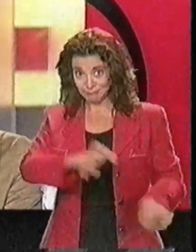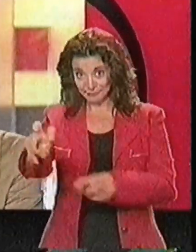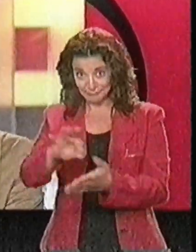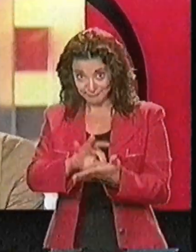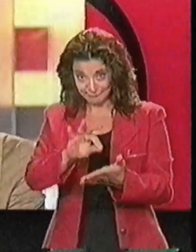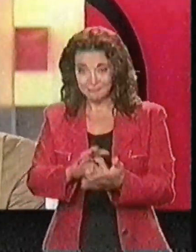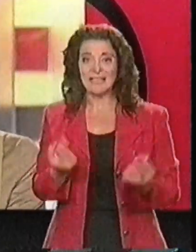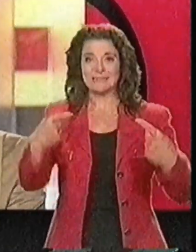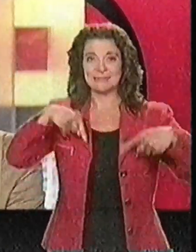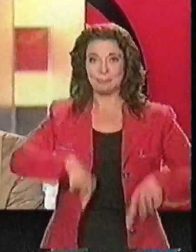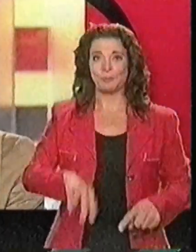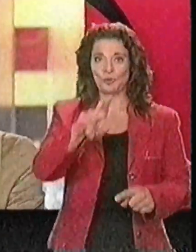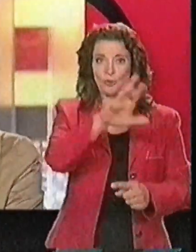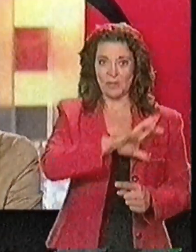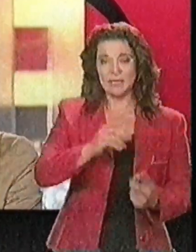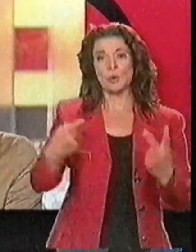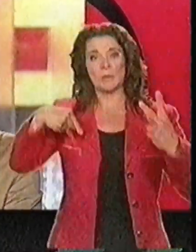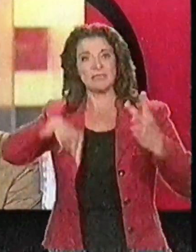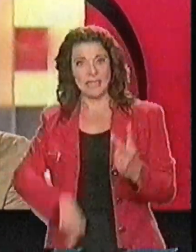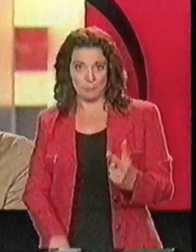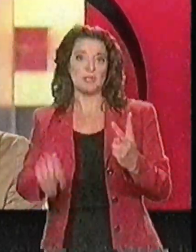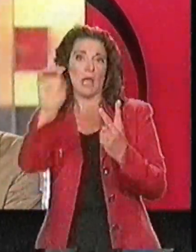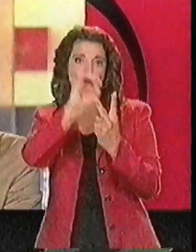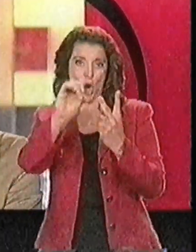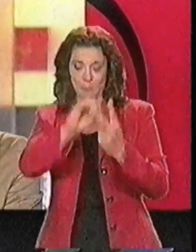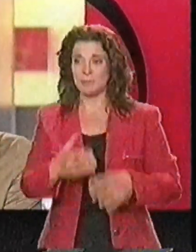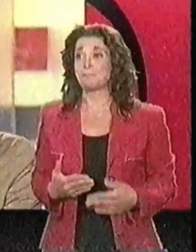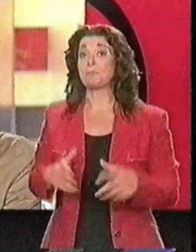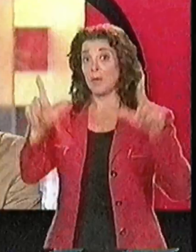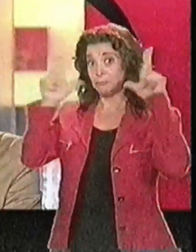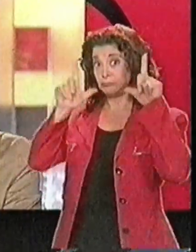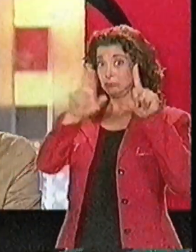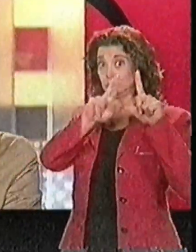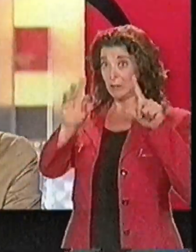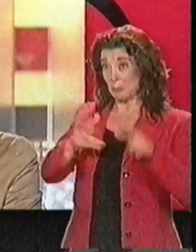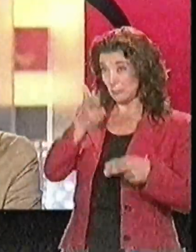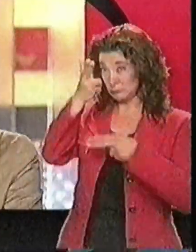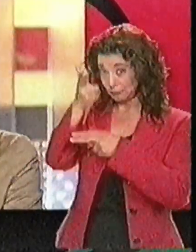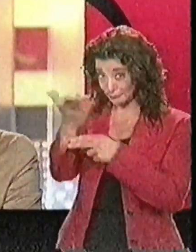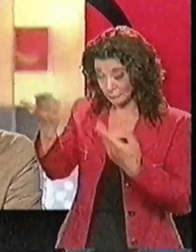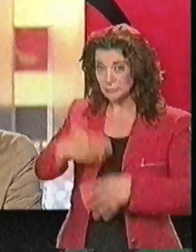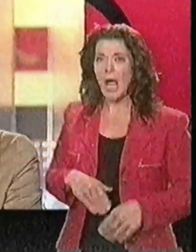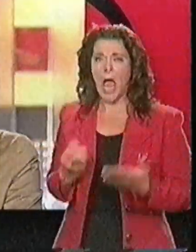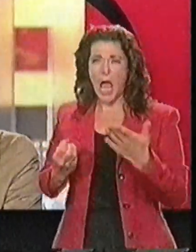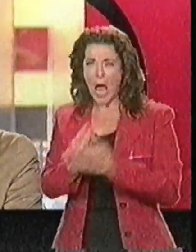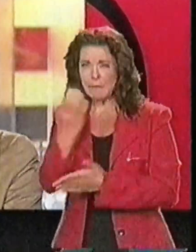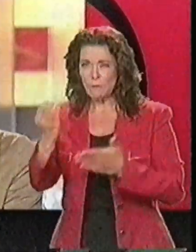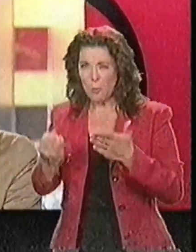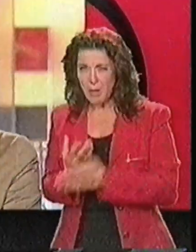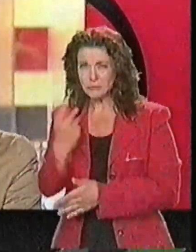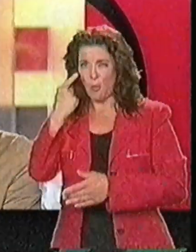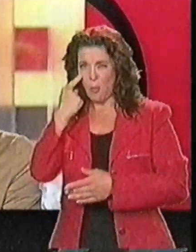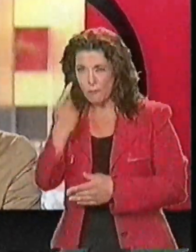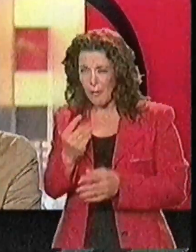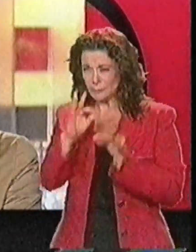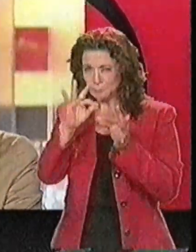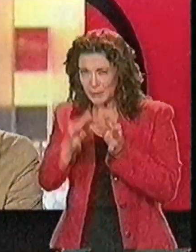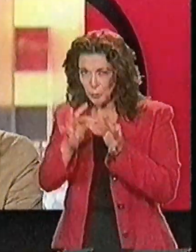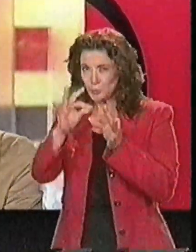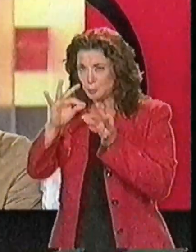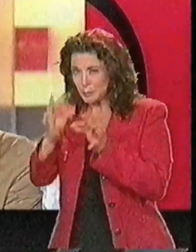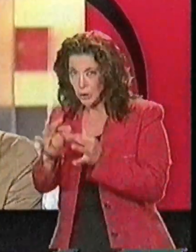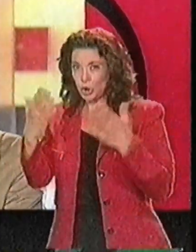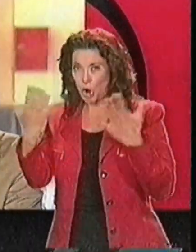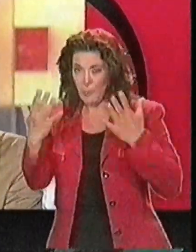députés européens. La RTBF se mobilise pour l'occasion. La rédaction du journal télévisé vous proposera de vivre minute par minute, tant